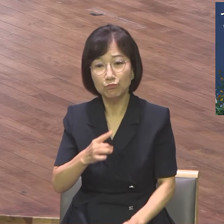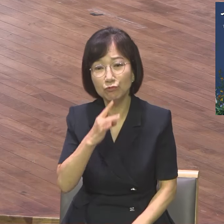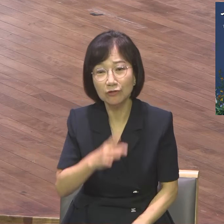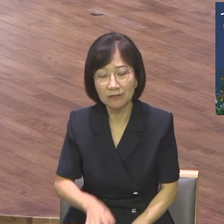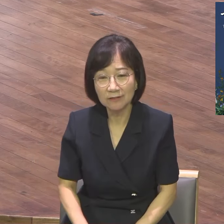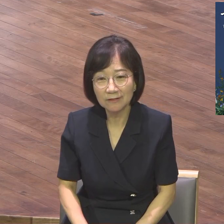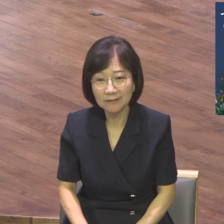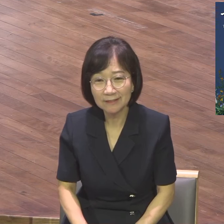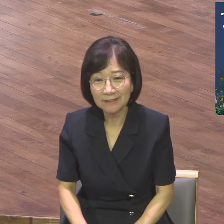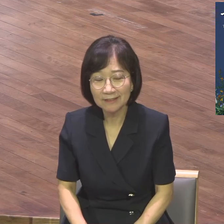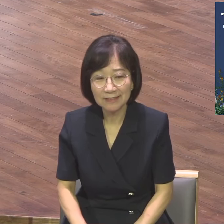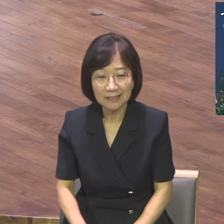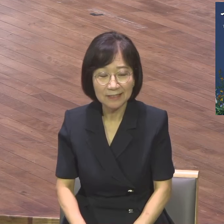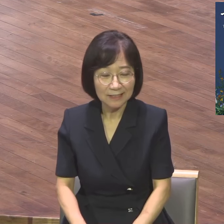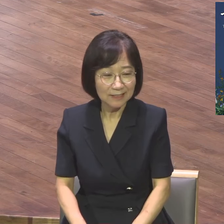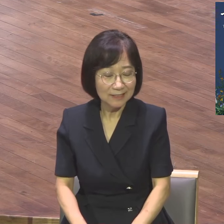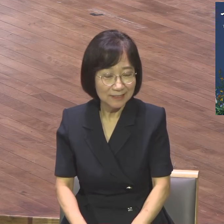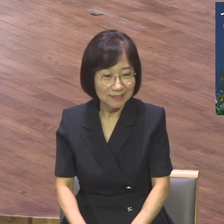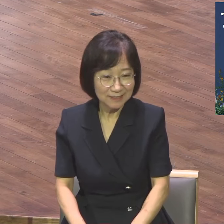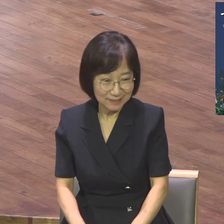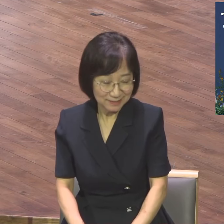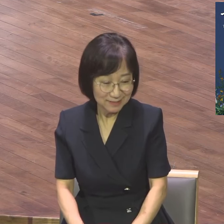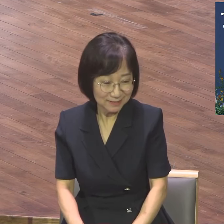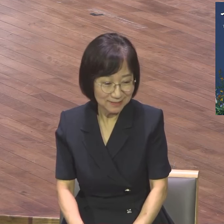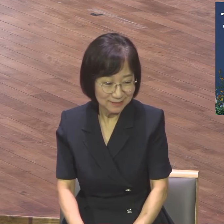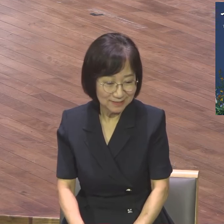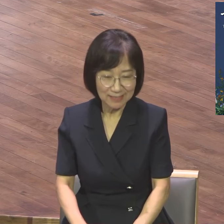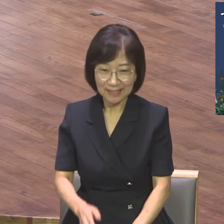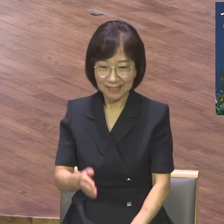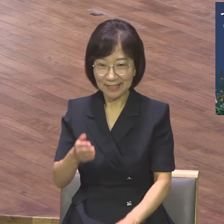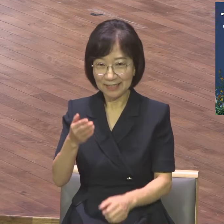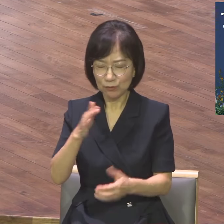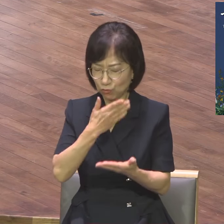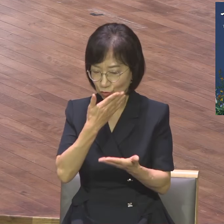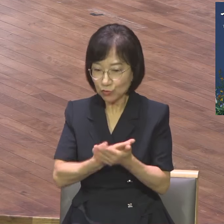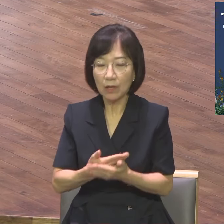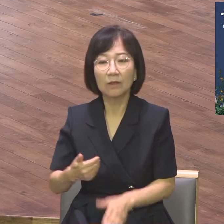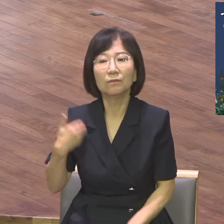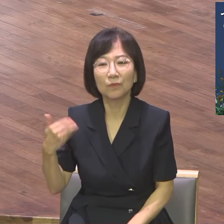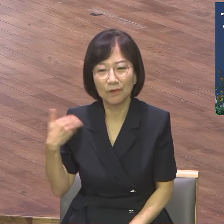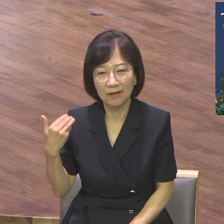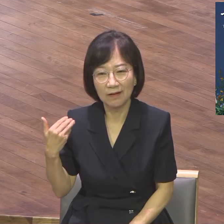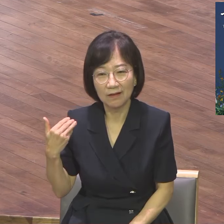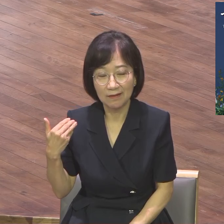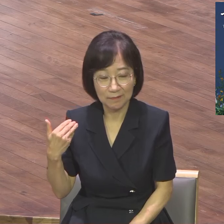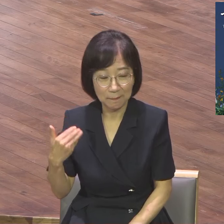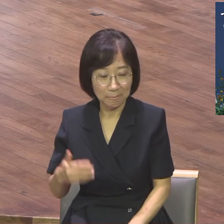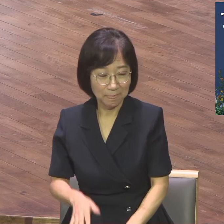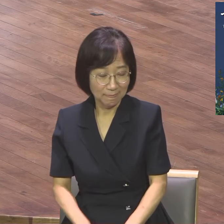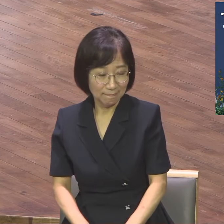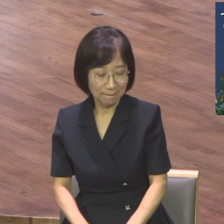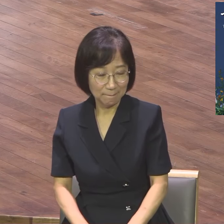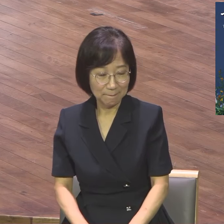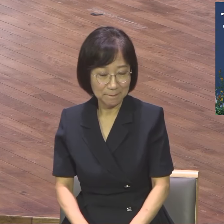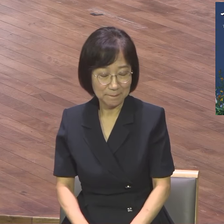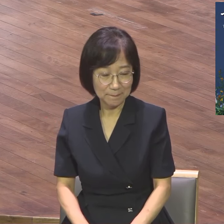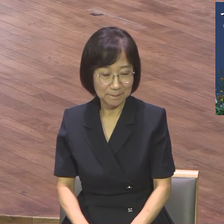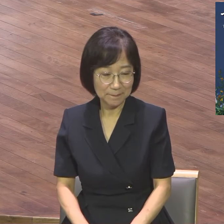그러나 기독교 본질은 아니에요. 포커스를 전혀 못 맞추고 있는 거예요. 본질을 전혀 못 맞추고 있는